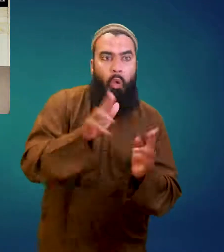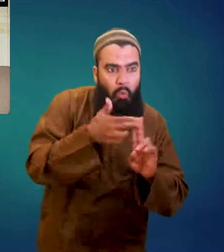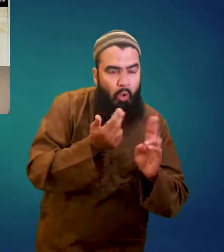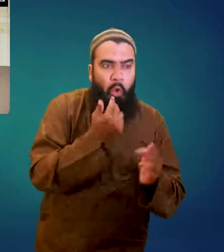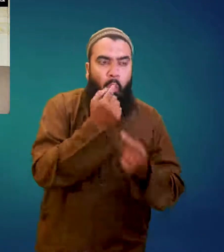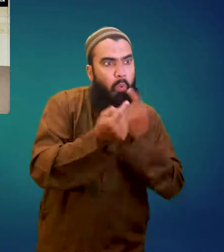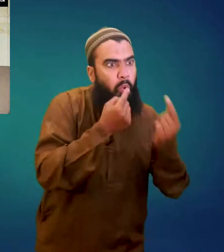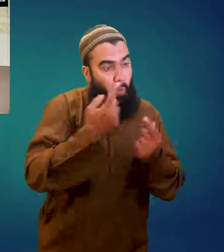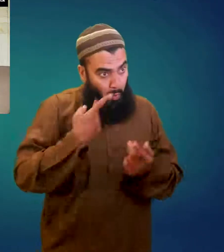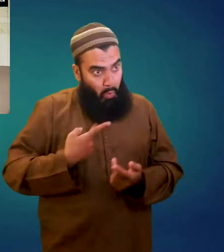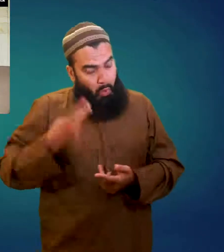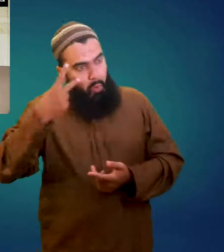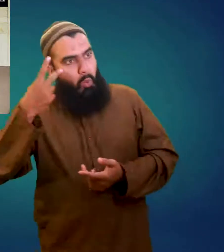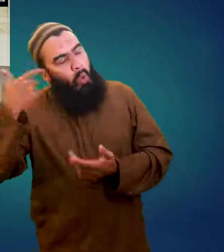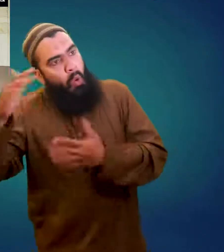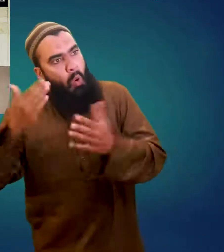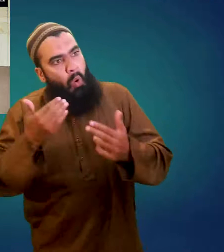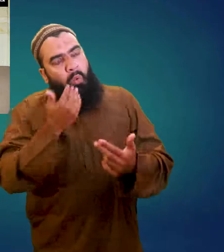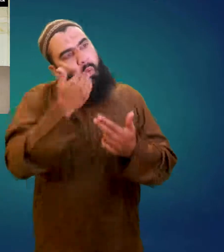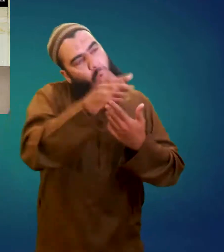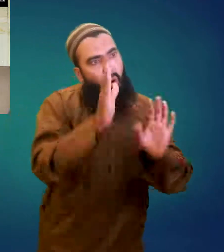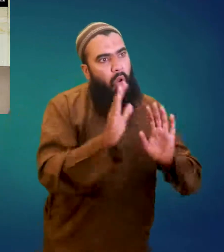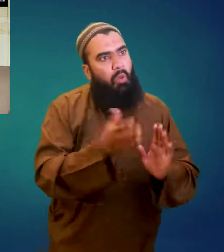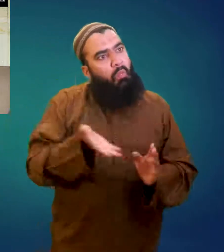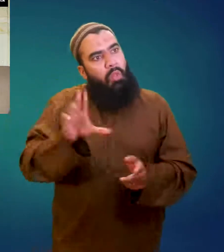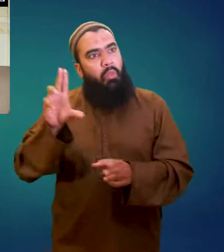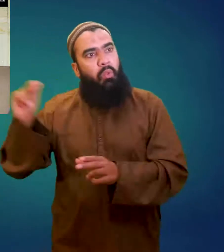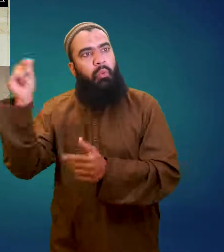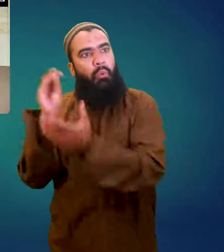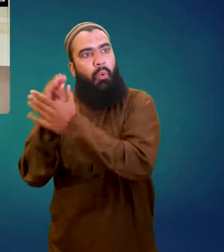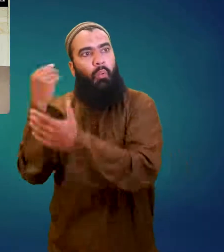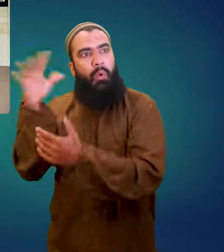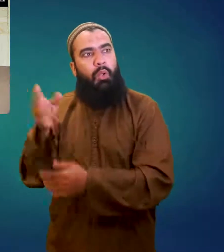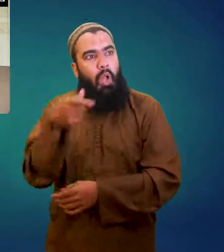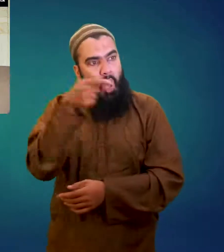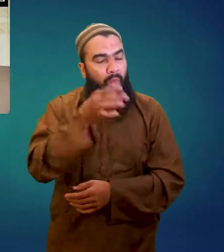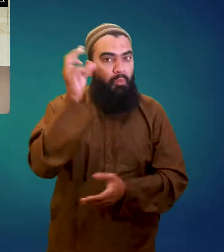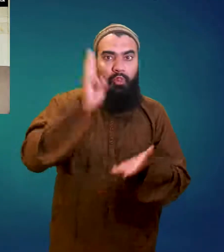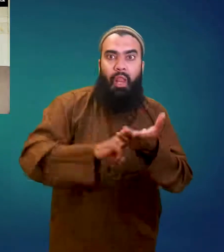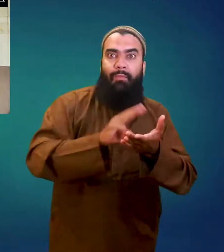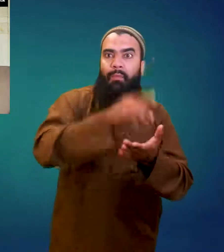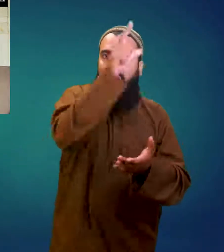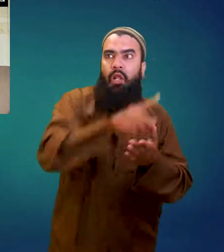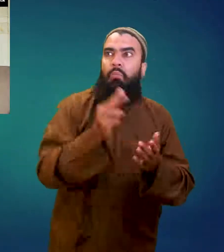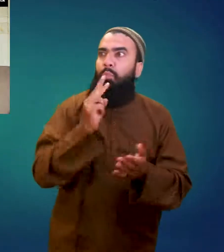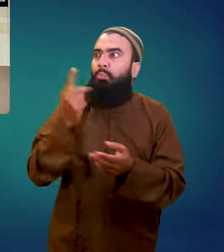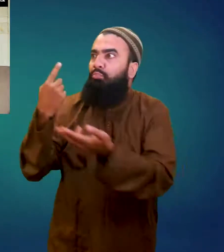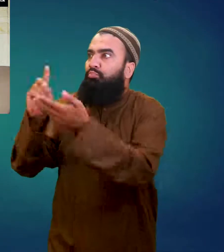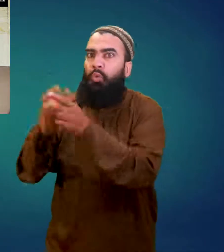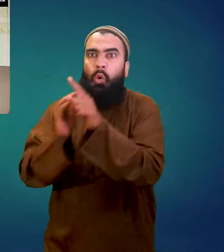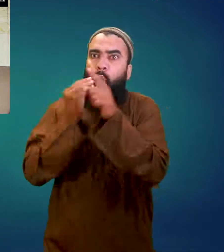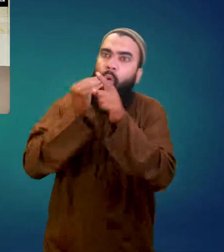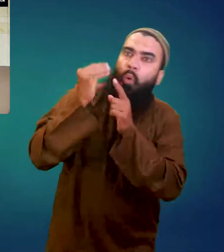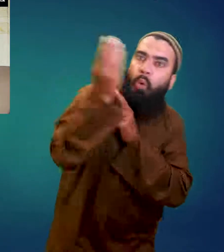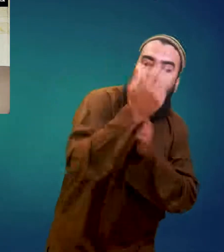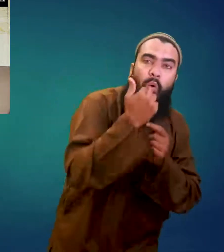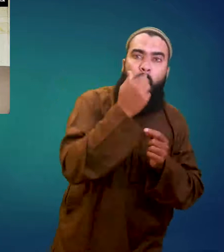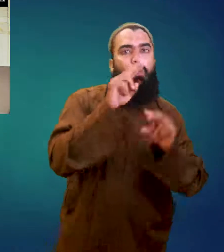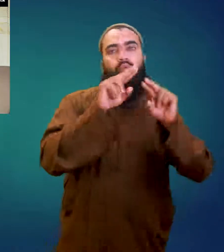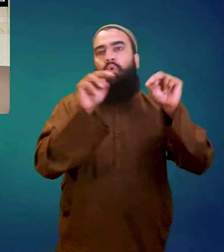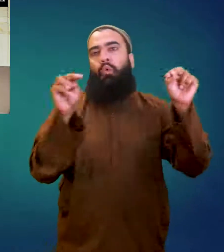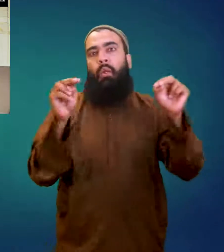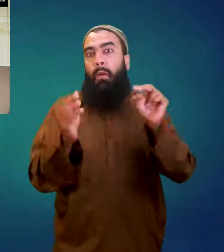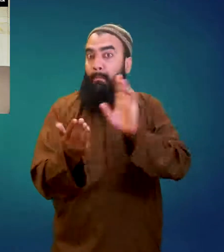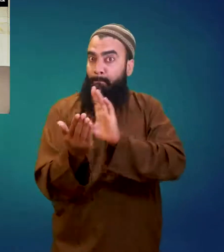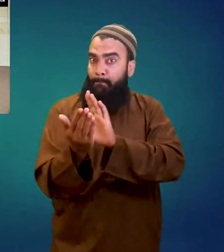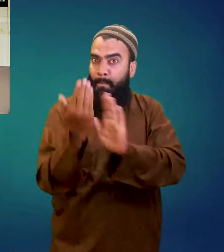لے کر آئے تو اسے بلا تحقیق آگے نہ پہنچائیں، نہ اس پر یقین کریں، بلکہ جب تک تحقیق